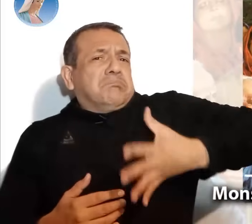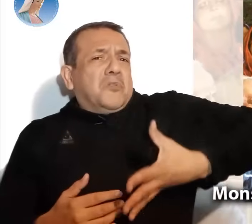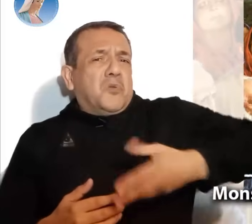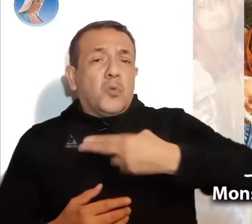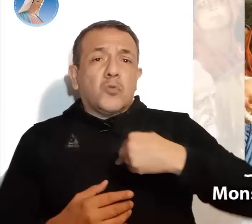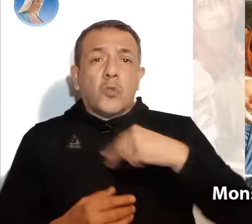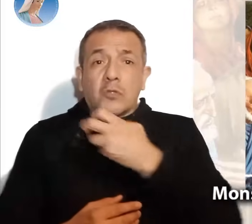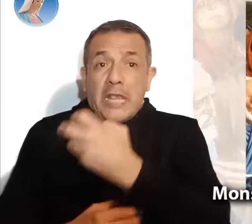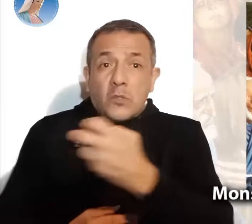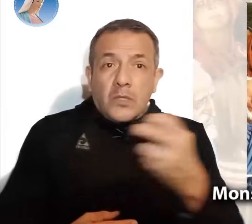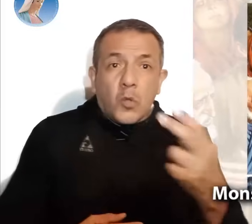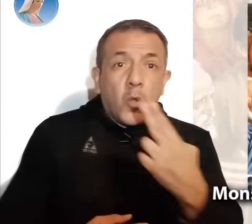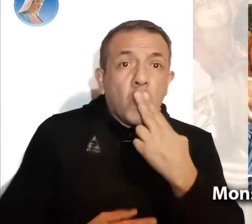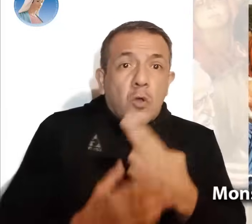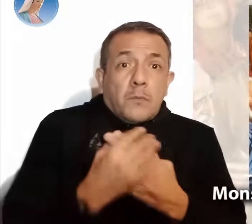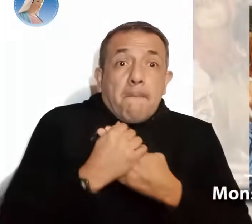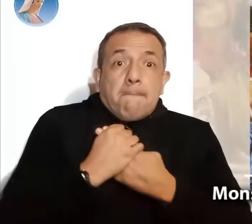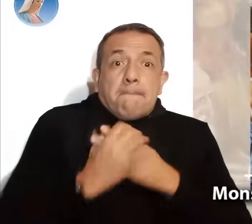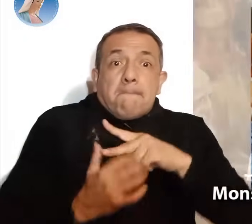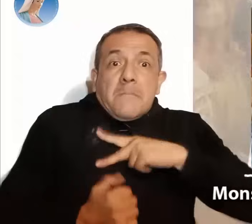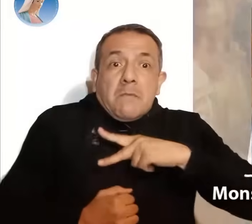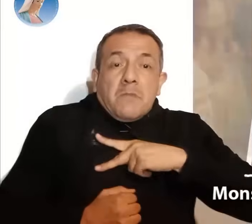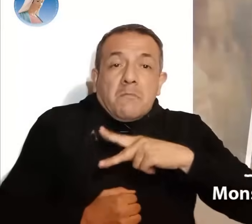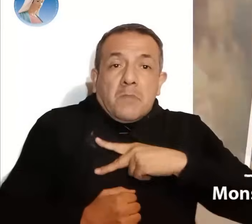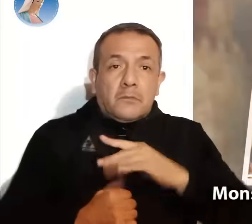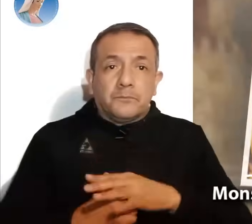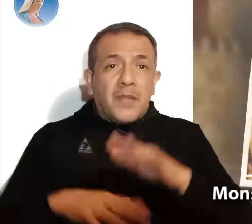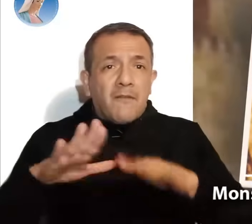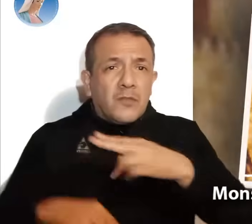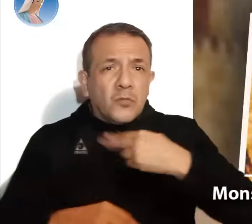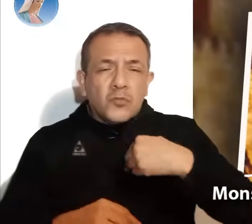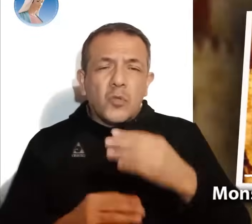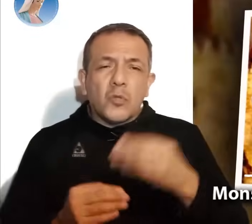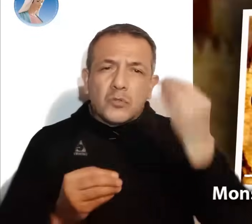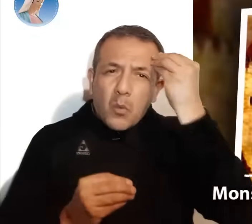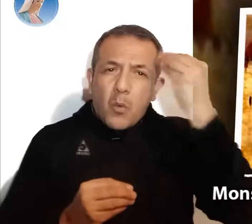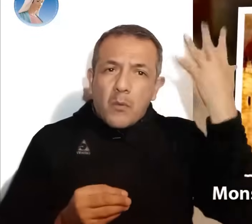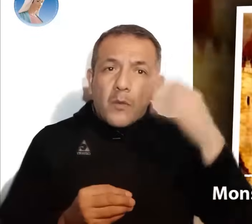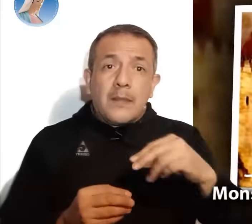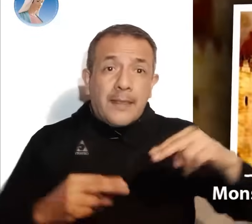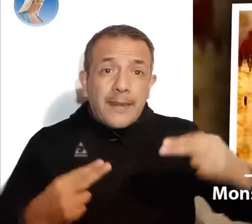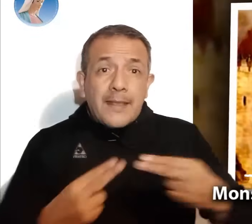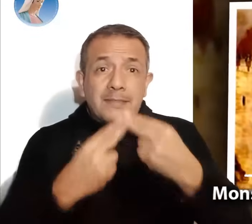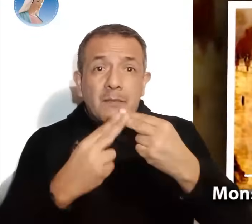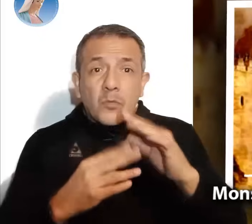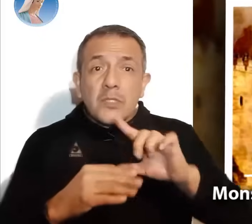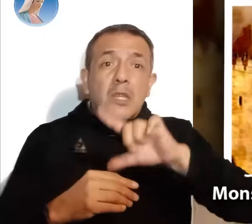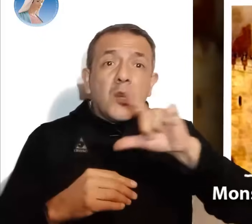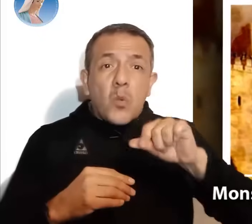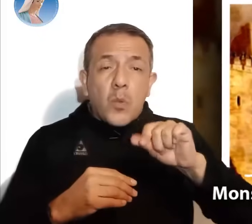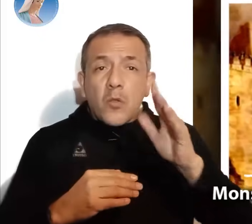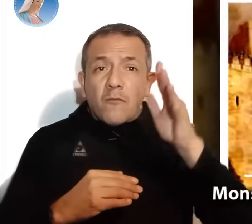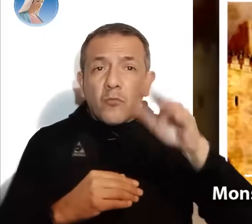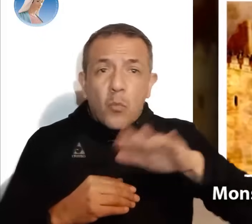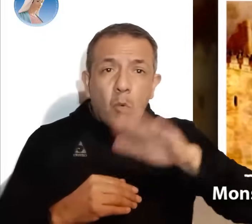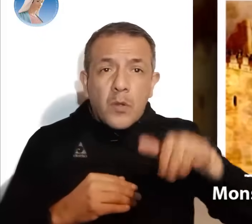seguridades? Muchas veces se nos olvida que somos peregrinos y nos atamos a las cosas